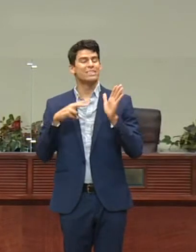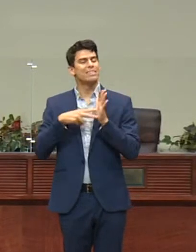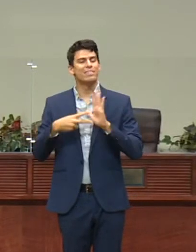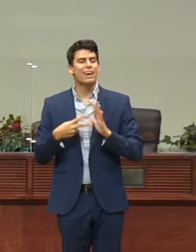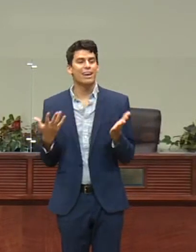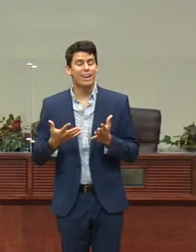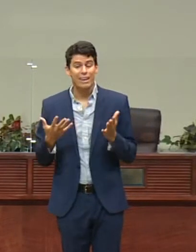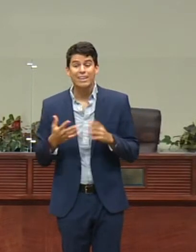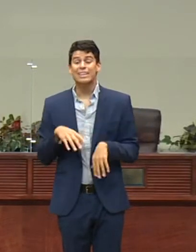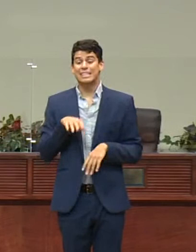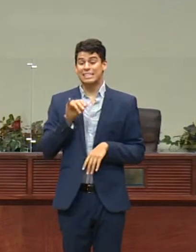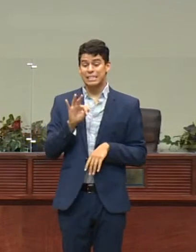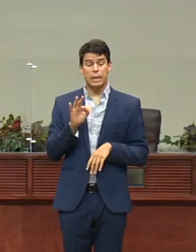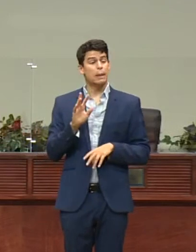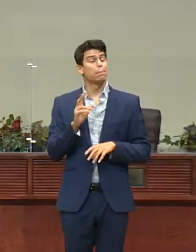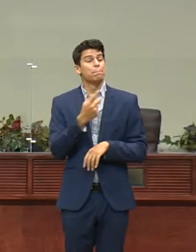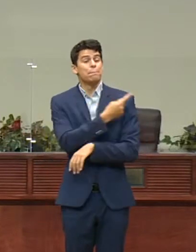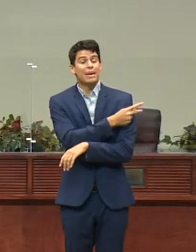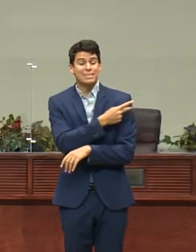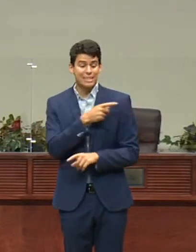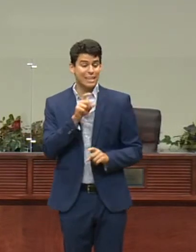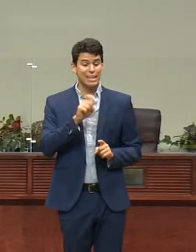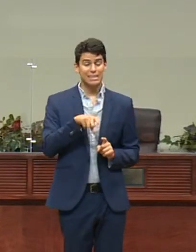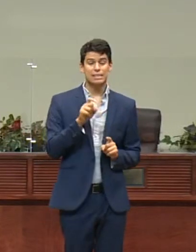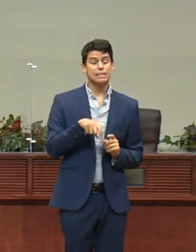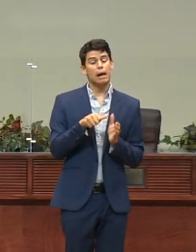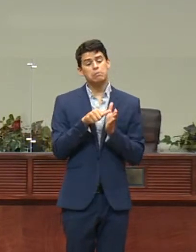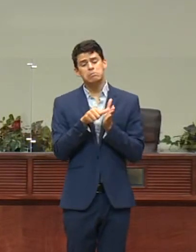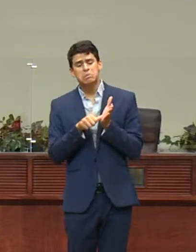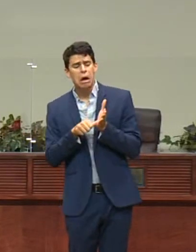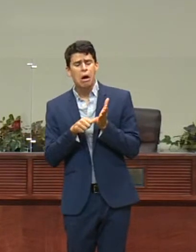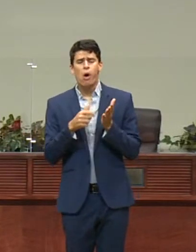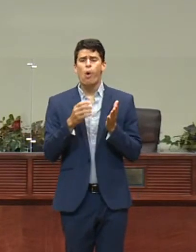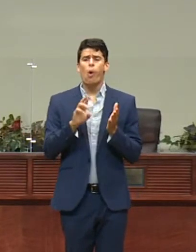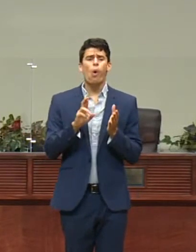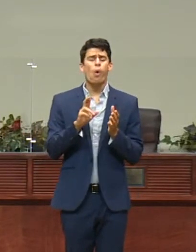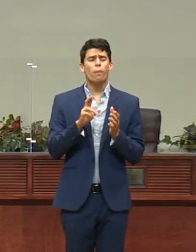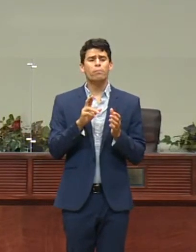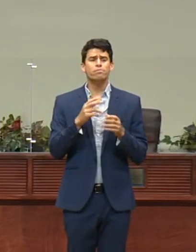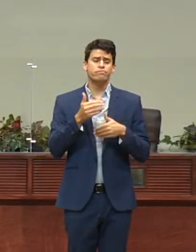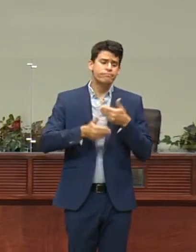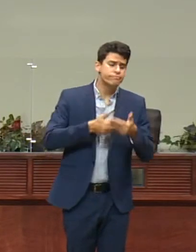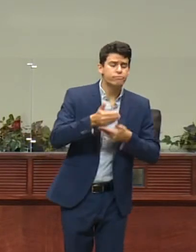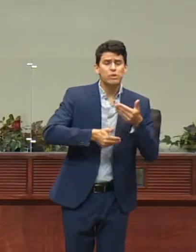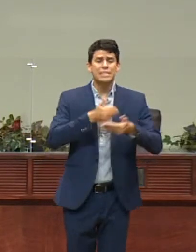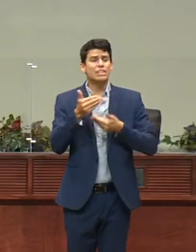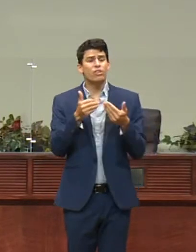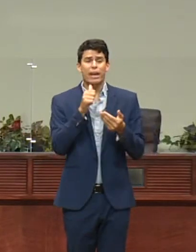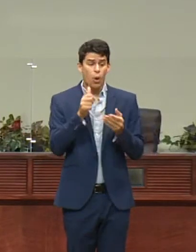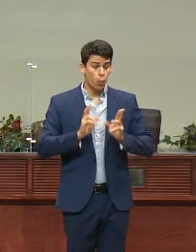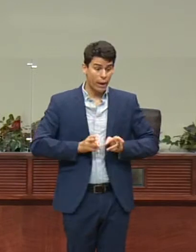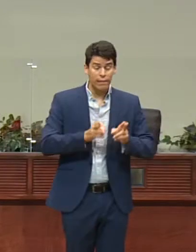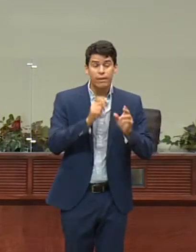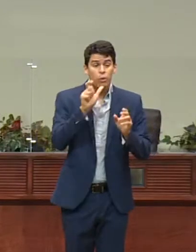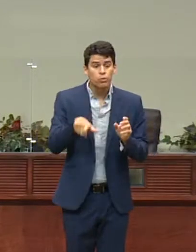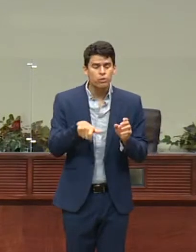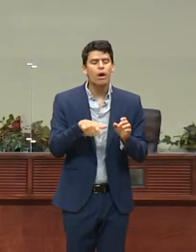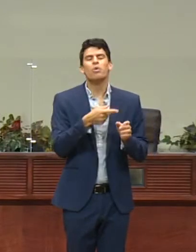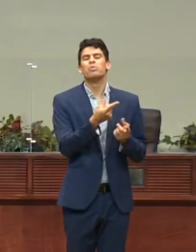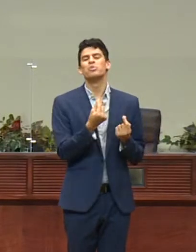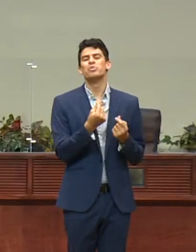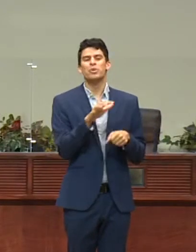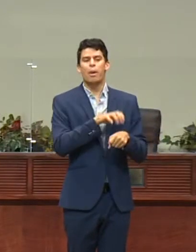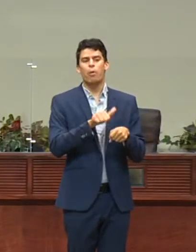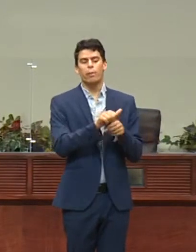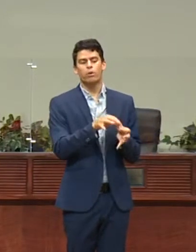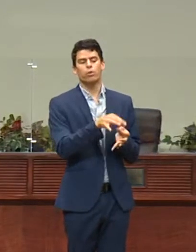algunos pacientes necesitan procedimientos que no son urgentes, se van a posponer para poder crear capacidad para